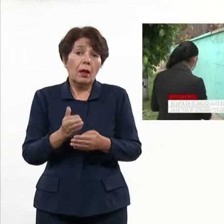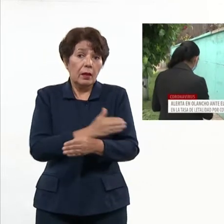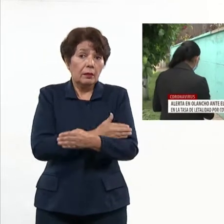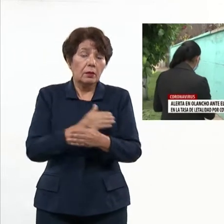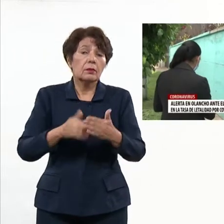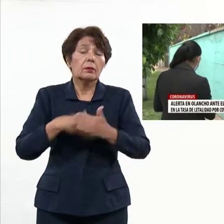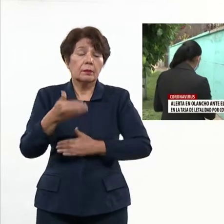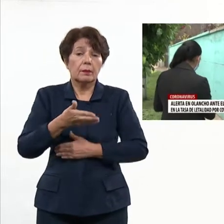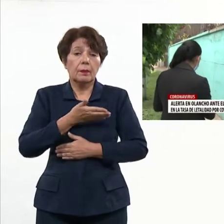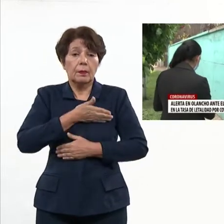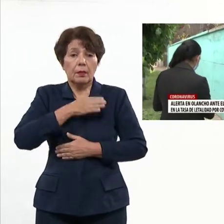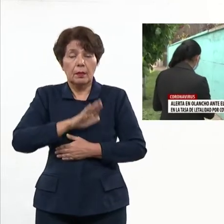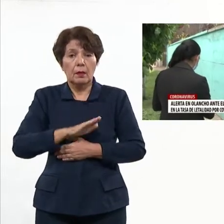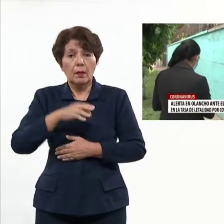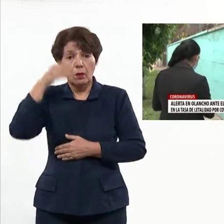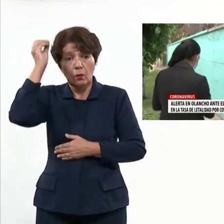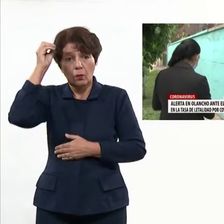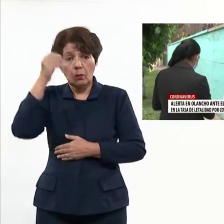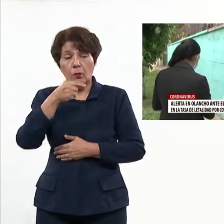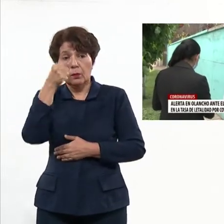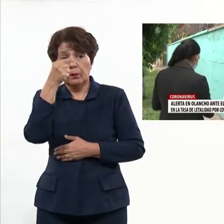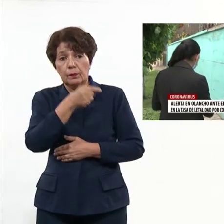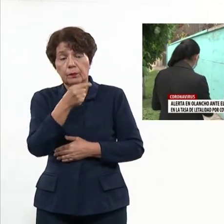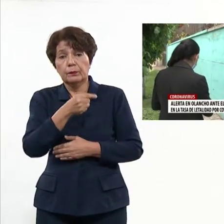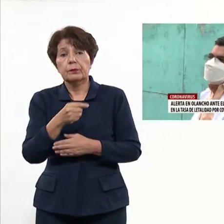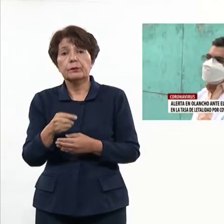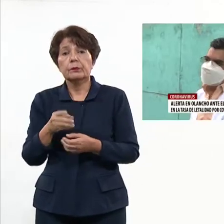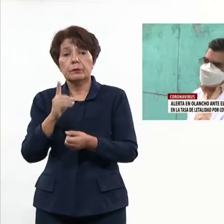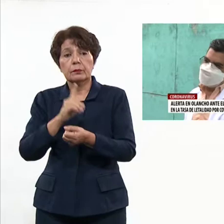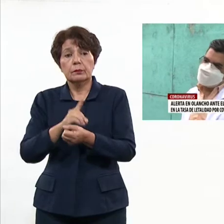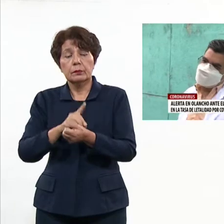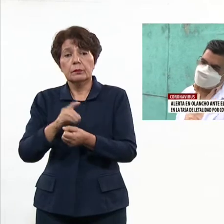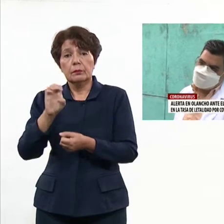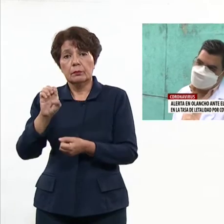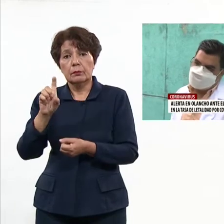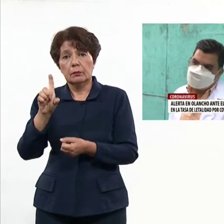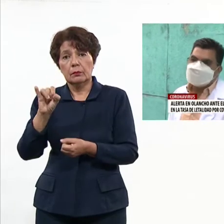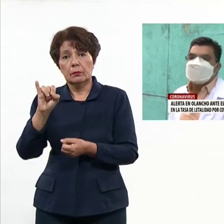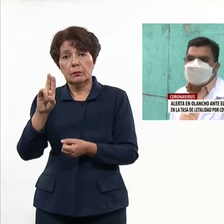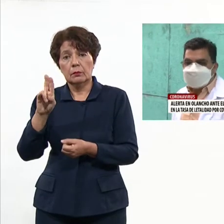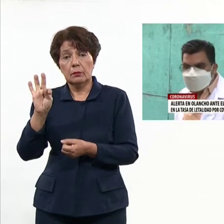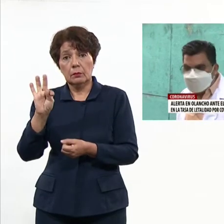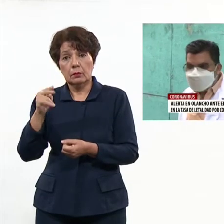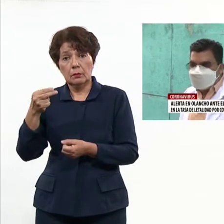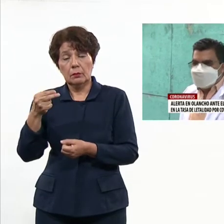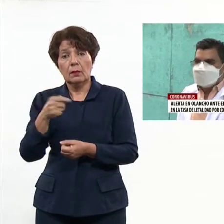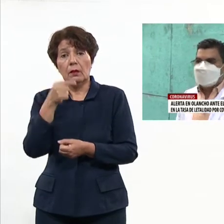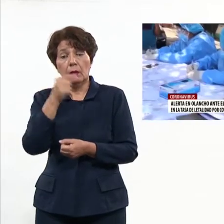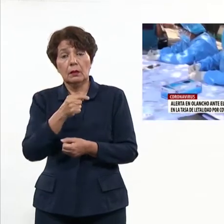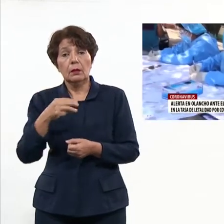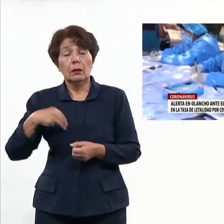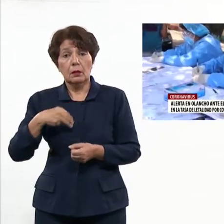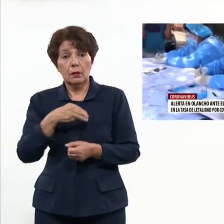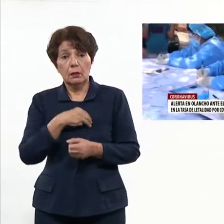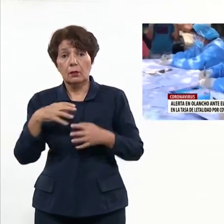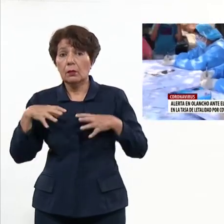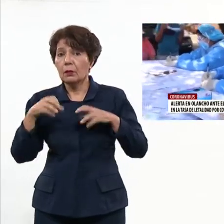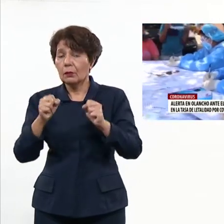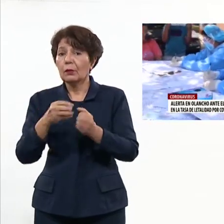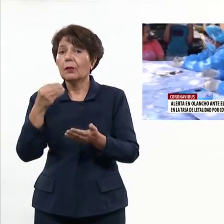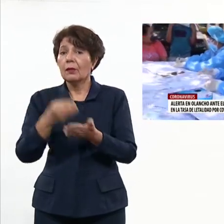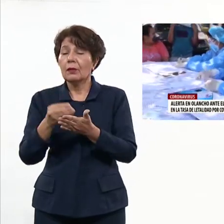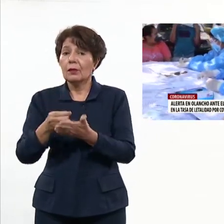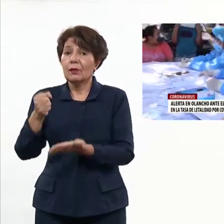a criterio del especialista en salud pública doctor eliud girón la secretaria de salud debe invertir mayor